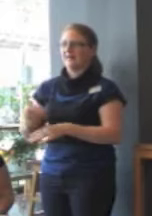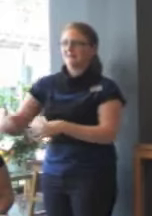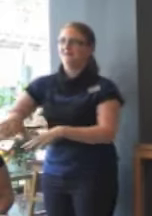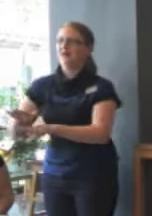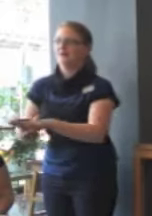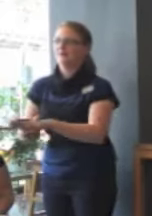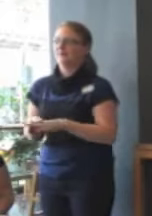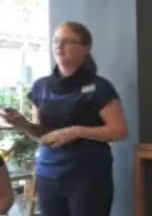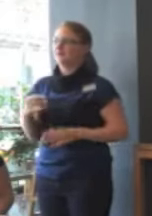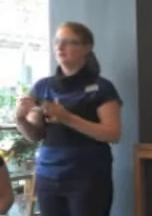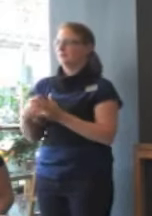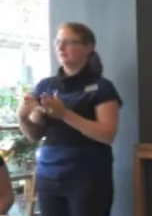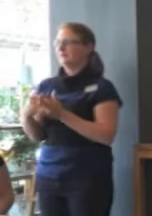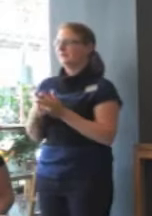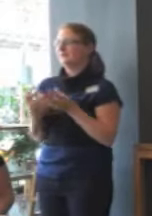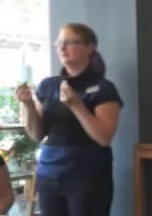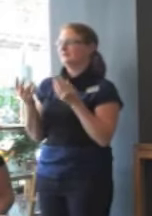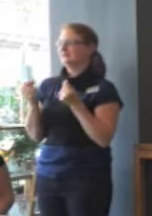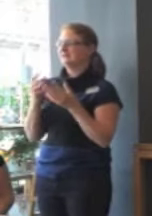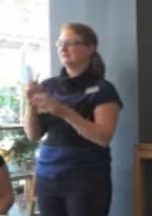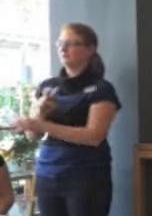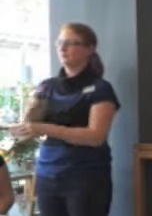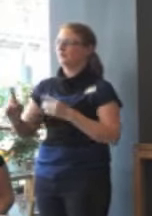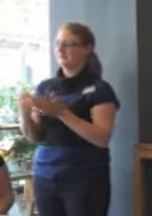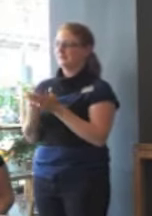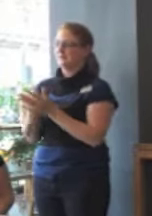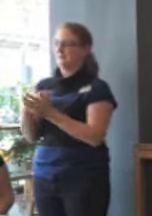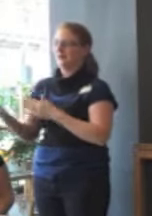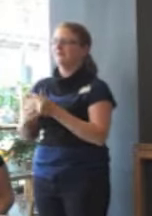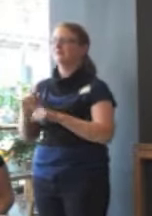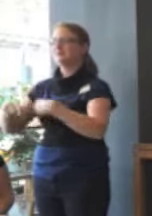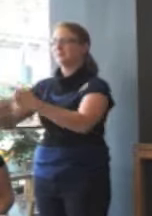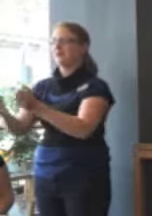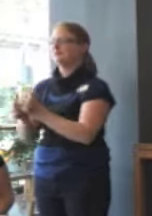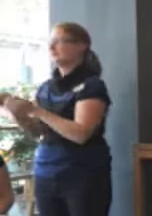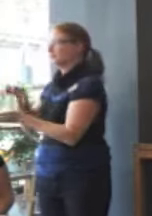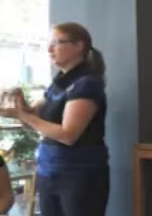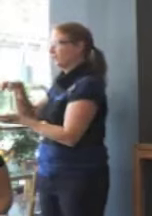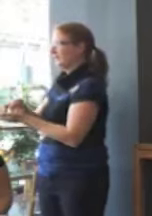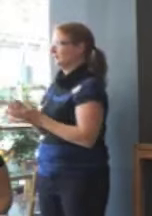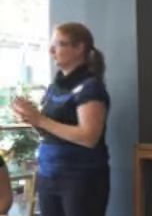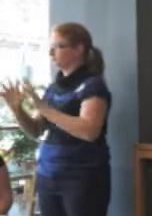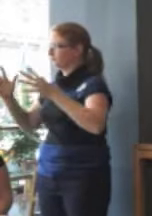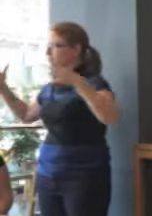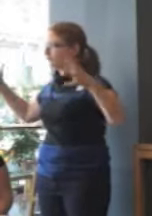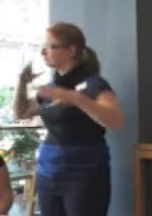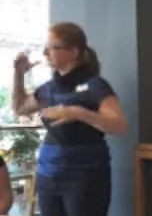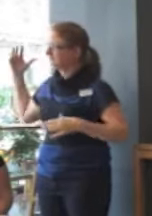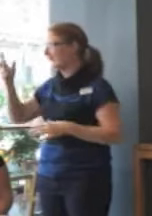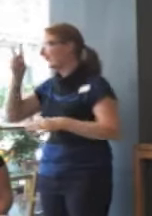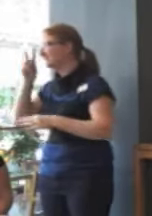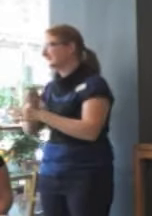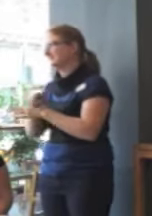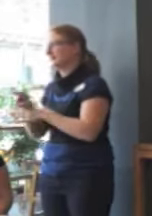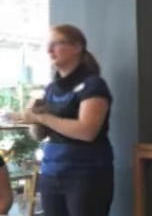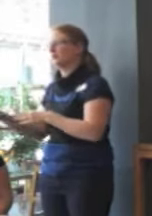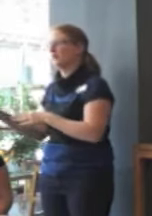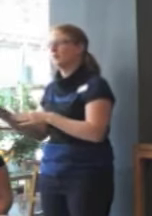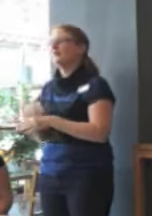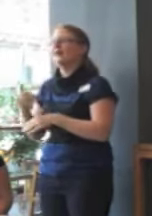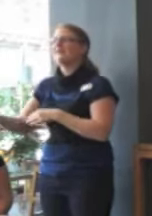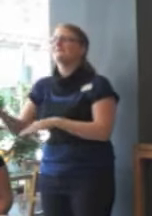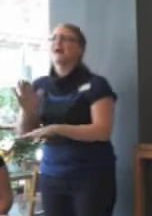och byggde in kvalitetskontroller i arbetsprocesserna. Men på staten bygger upp stora inspektioner som i efterhand